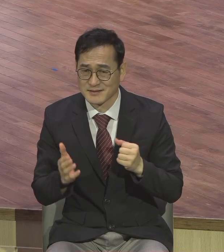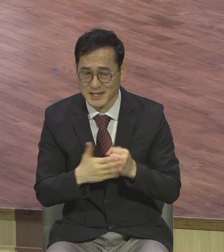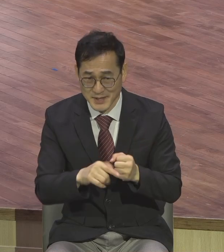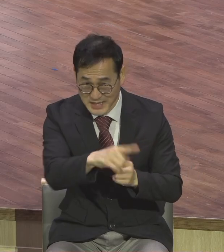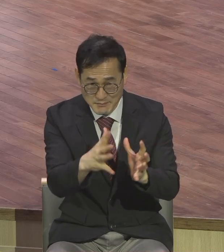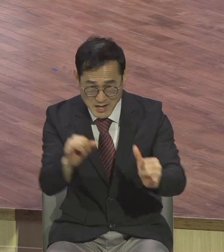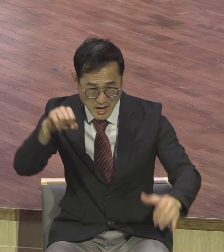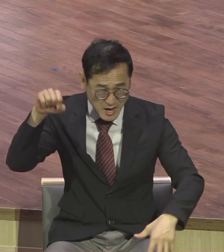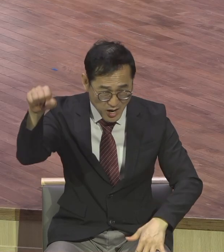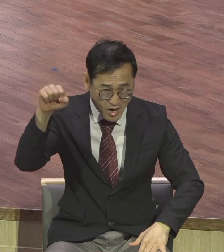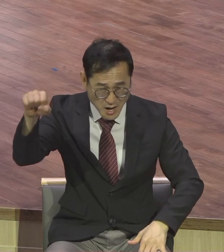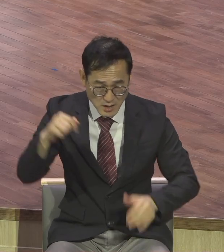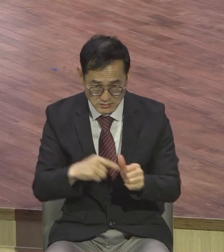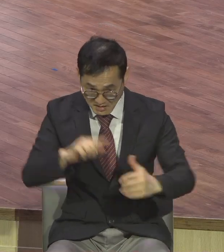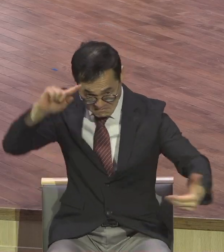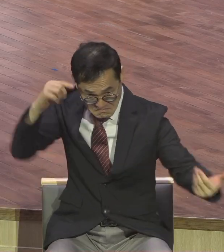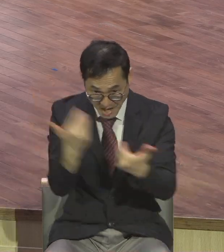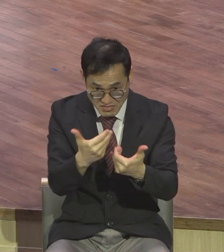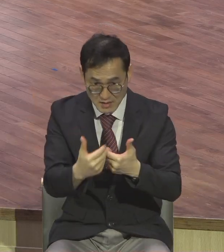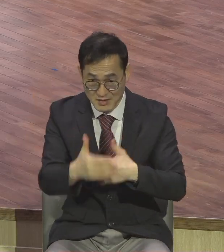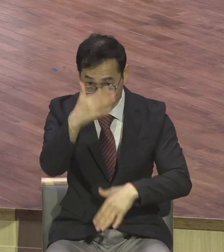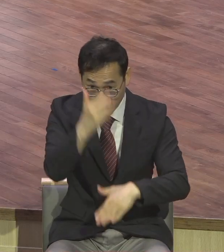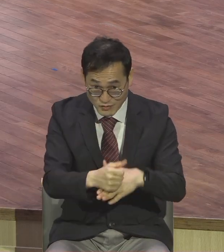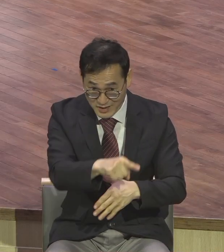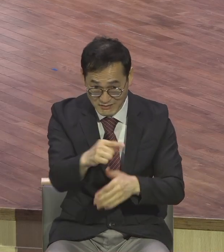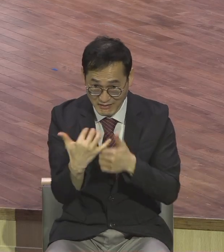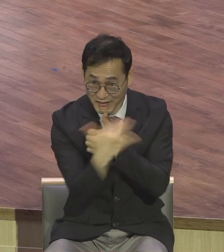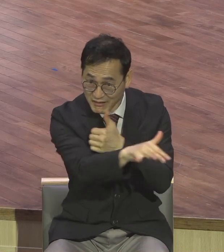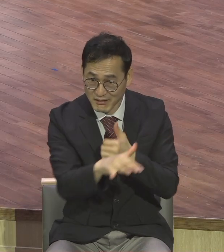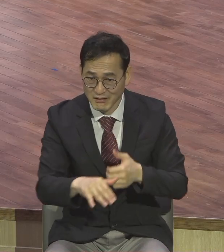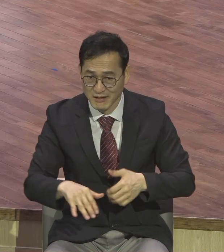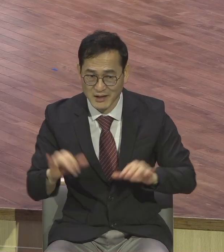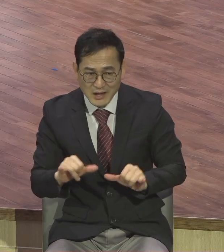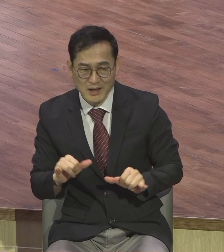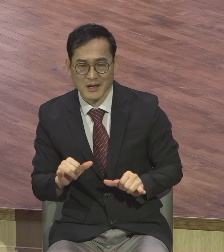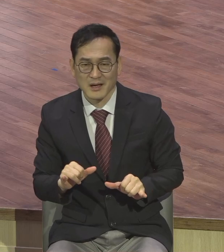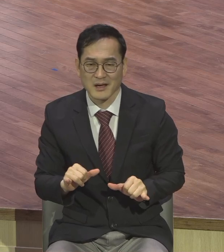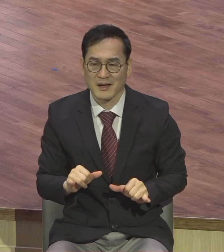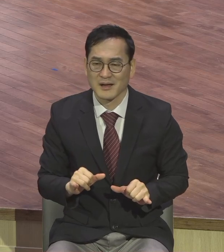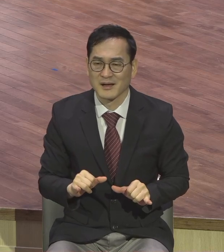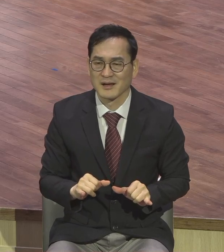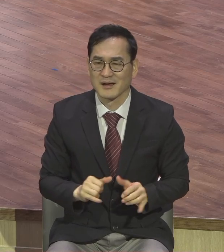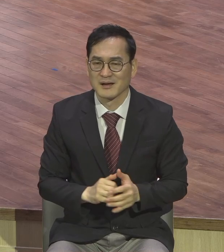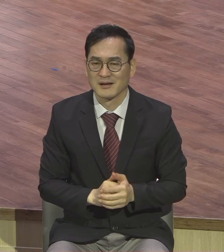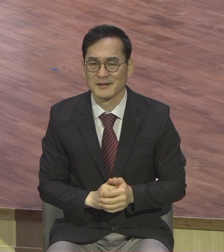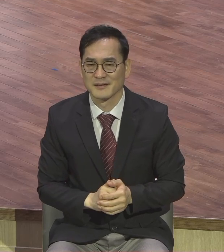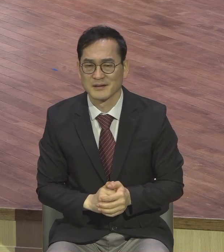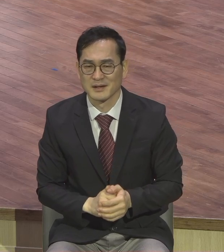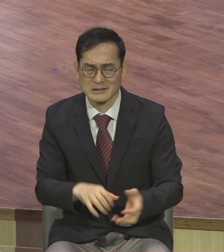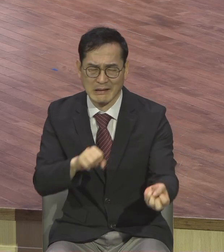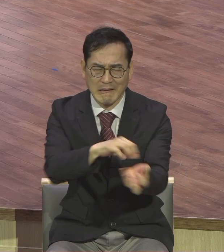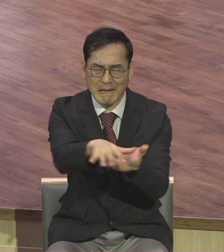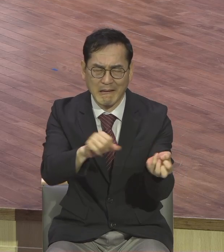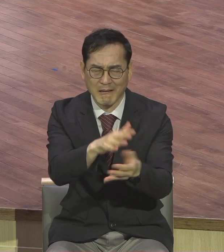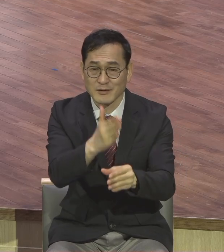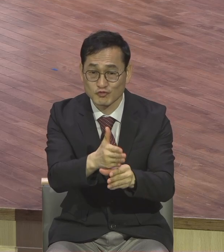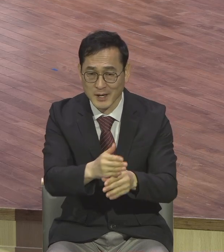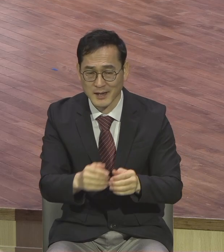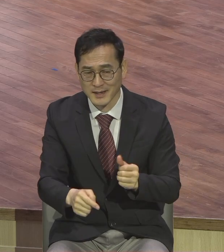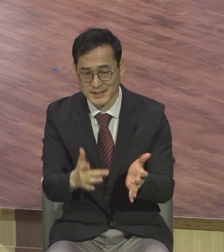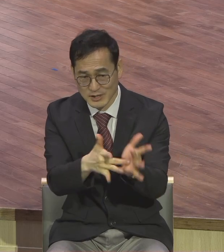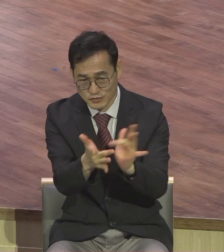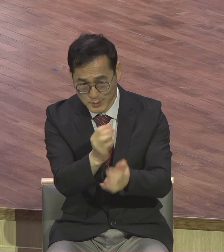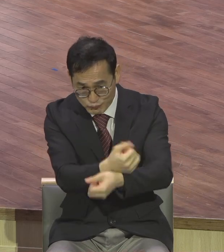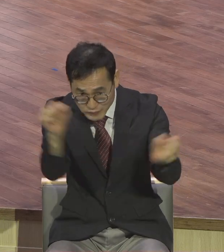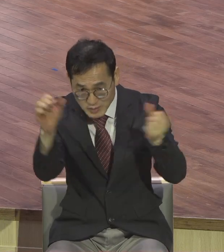반응에 민감하잖아요. 그러니까 그런 무리들이 뭐 소요가 안 그래도 일어나려고 한테 왔는데